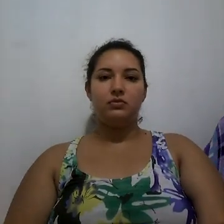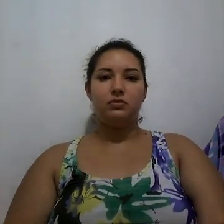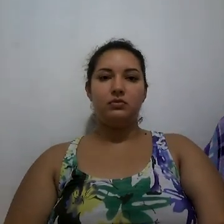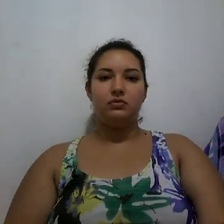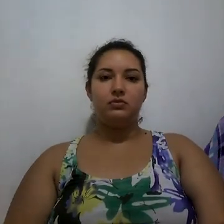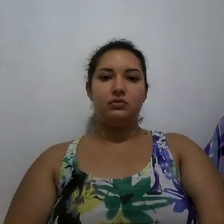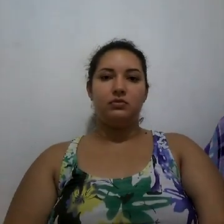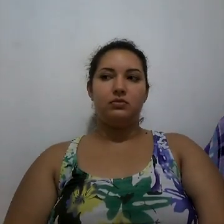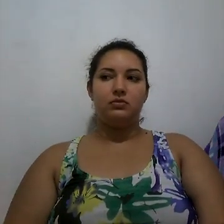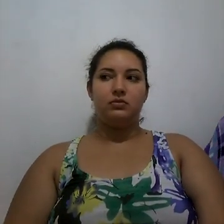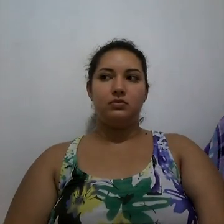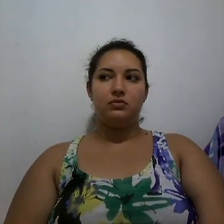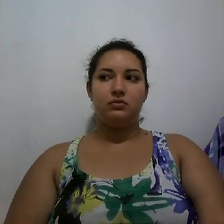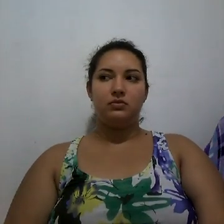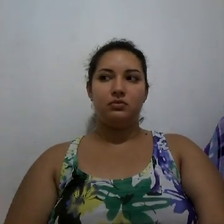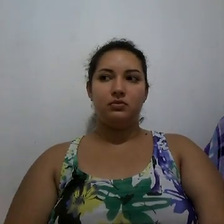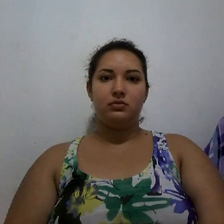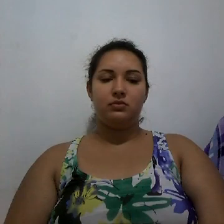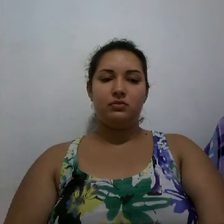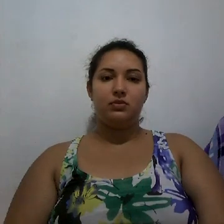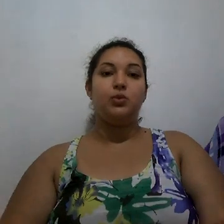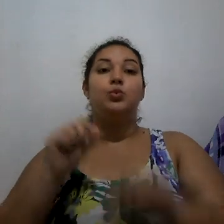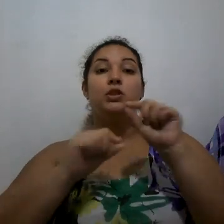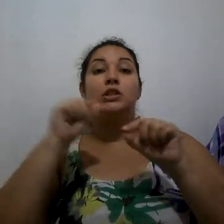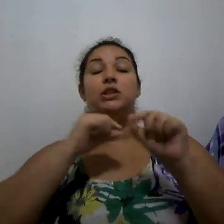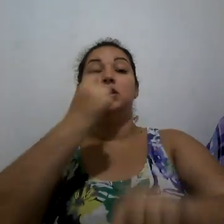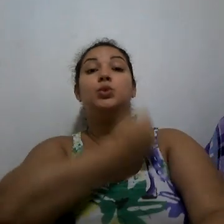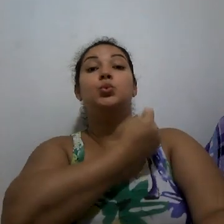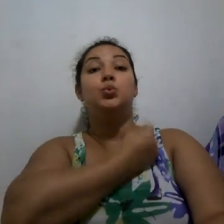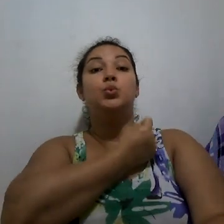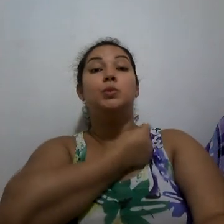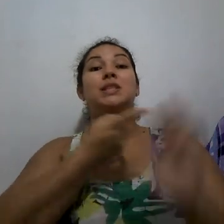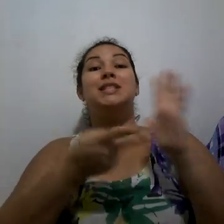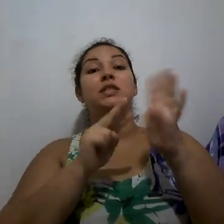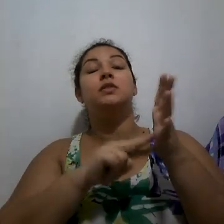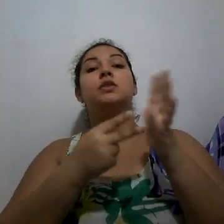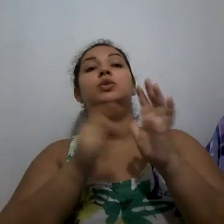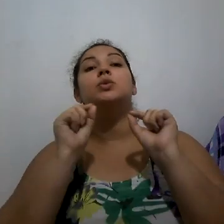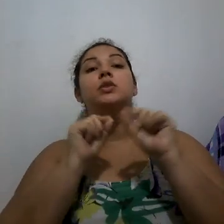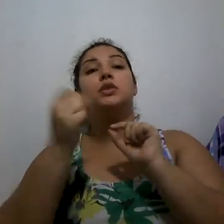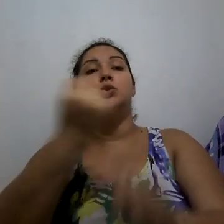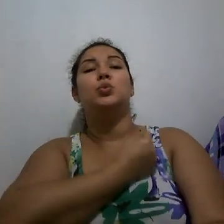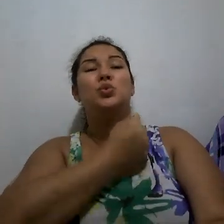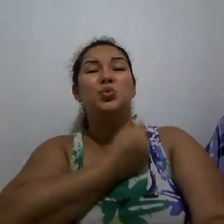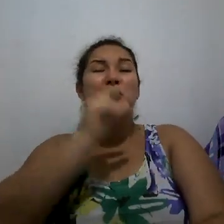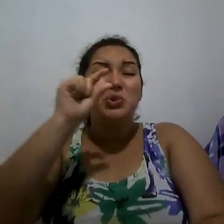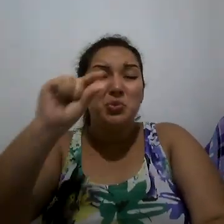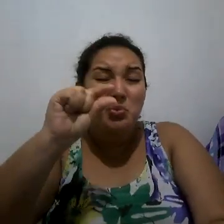né? O que é isso? O que é número de algarismos significativos? Ou seja, é aquele número mínimo que a gente precisa ter